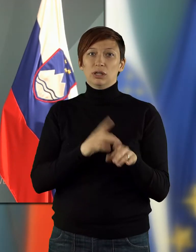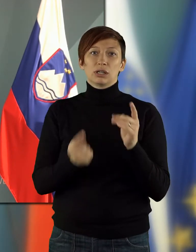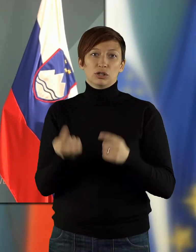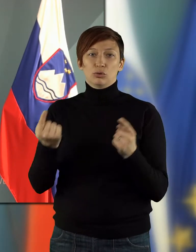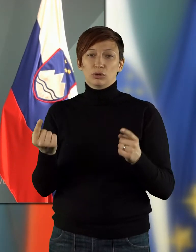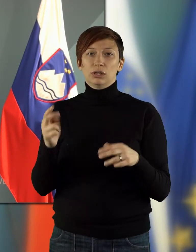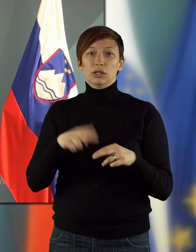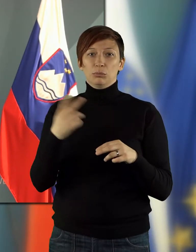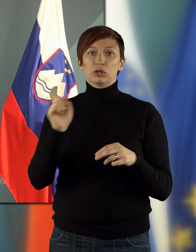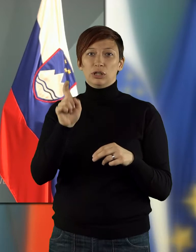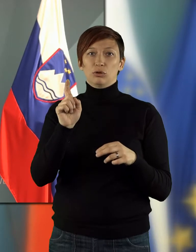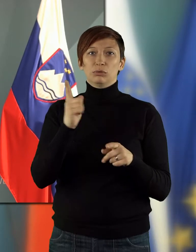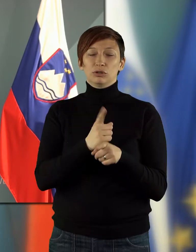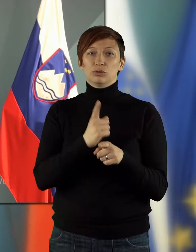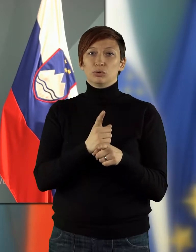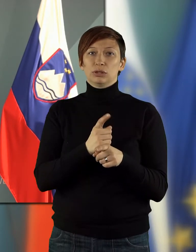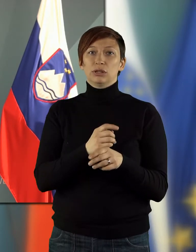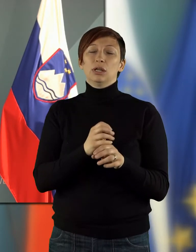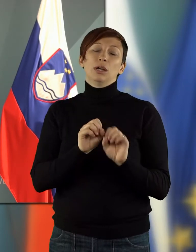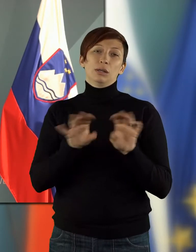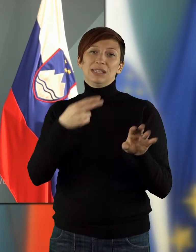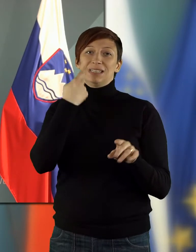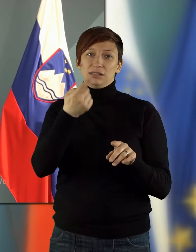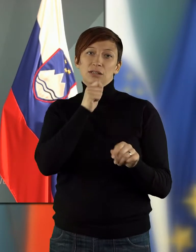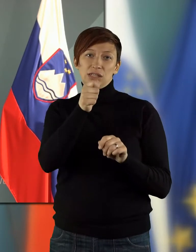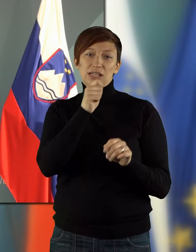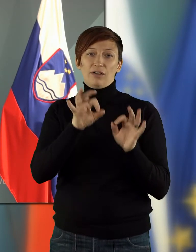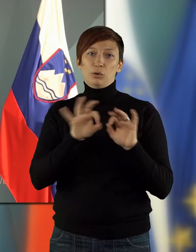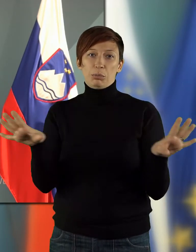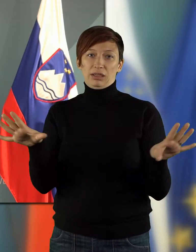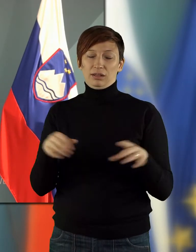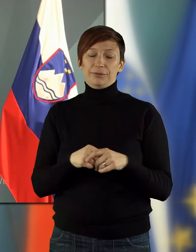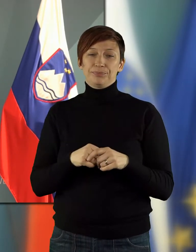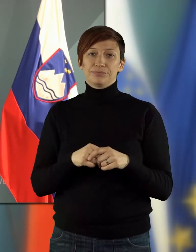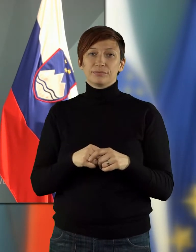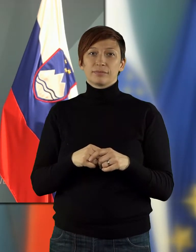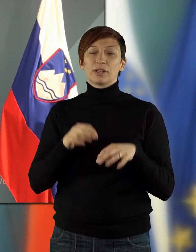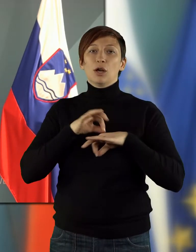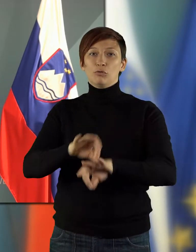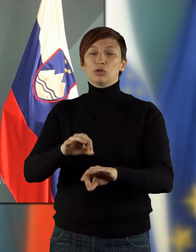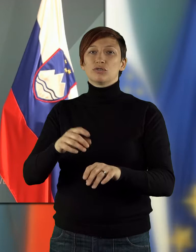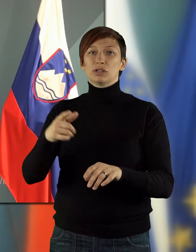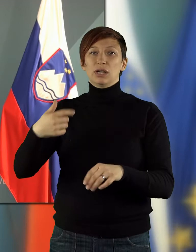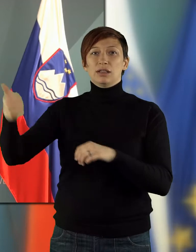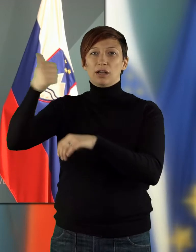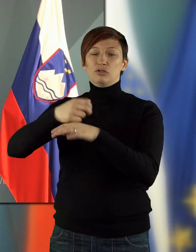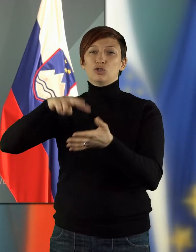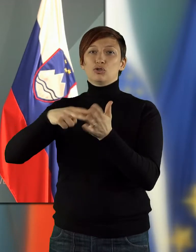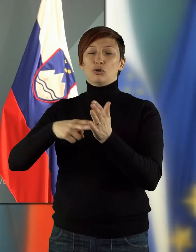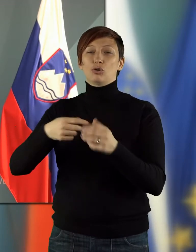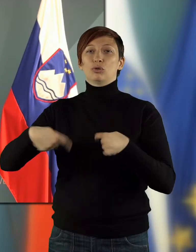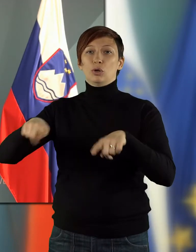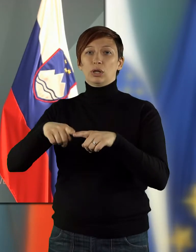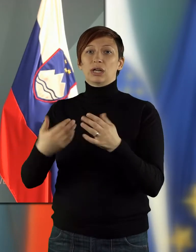zgodilo. In da potem komentiram tudi navedbe v medijih. Generalštab pod vodstvom načelnika je najvišji